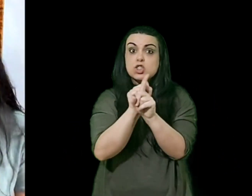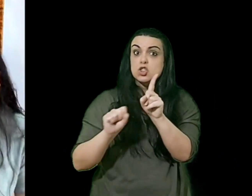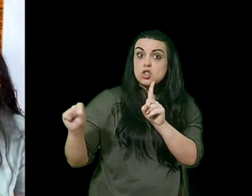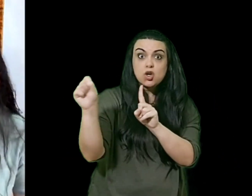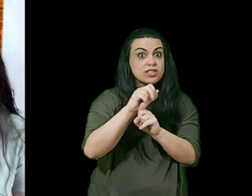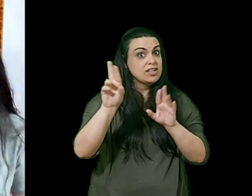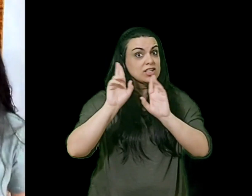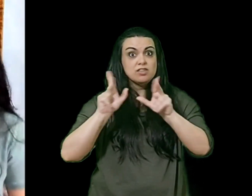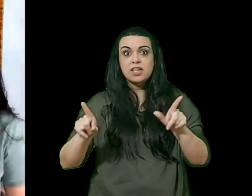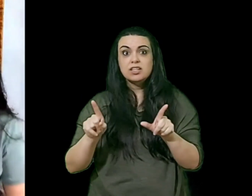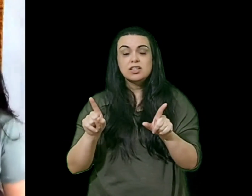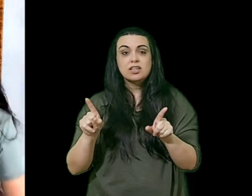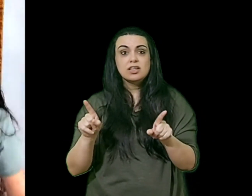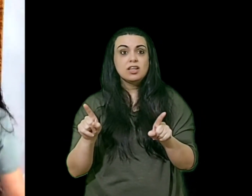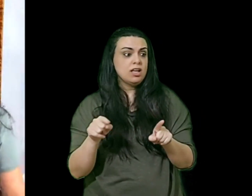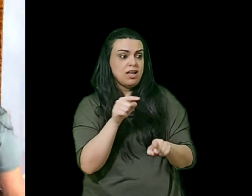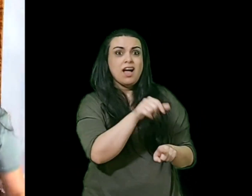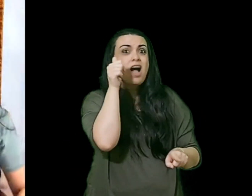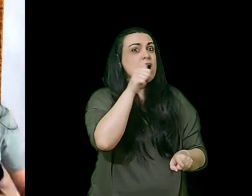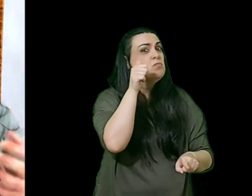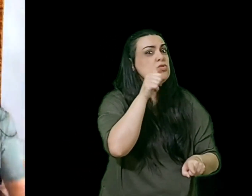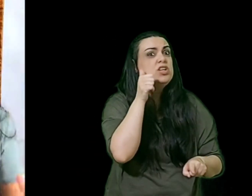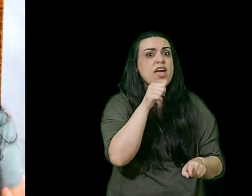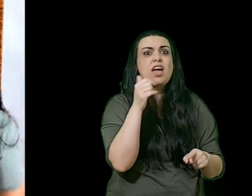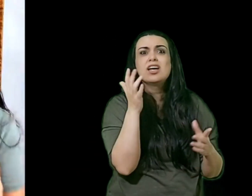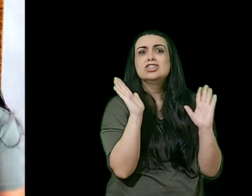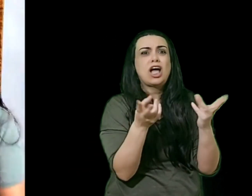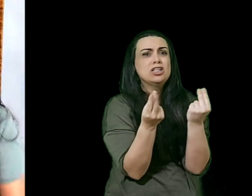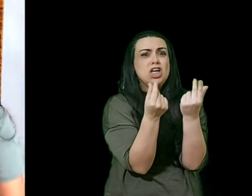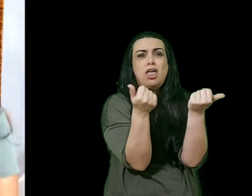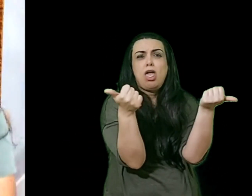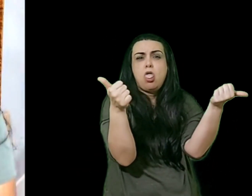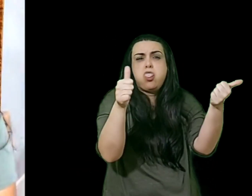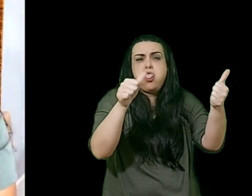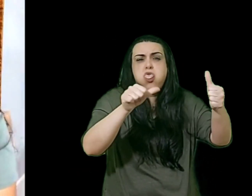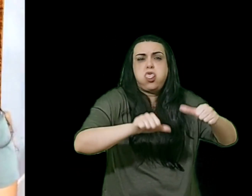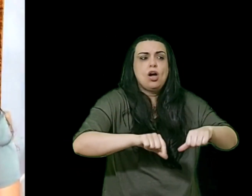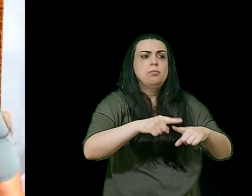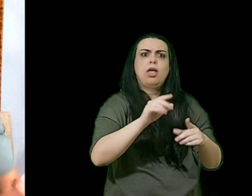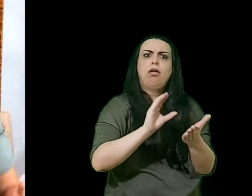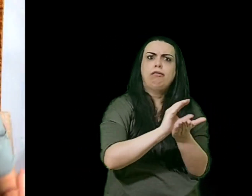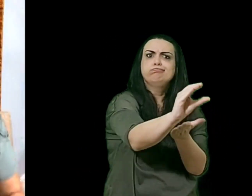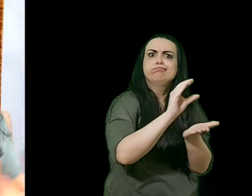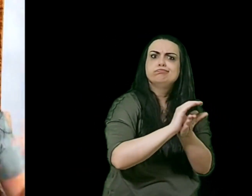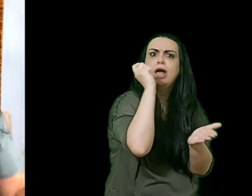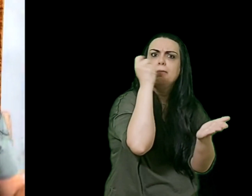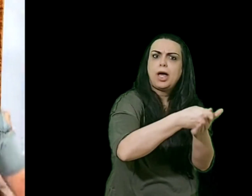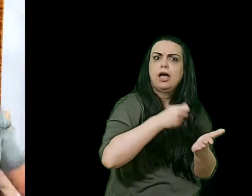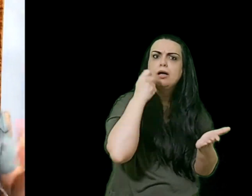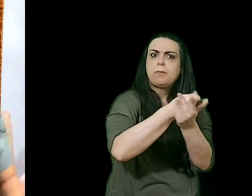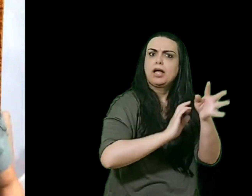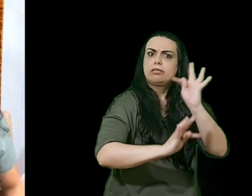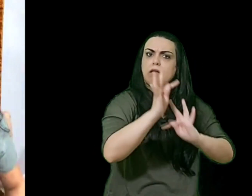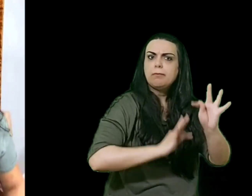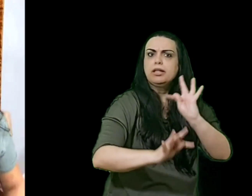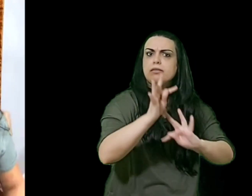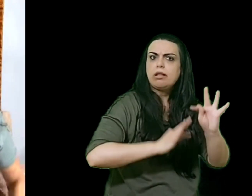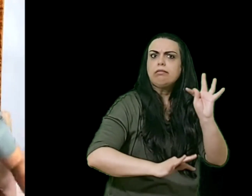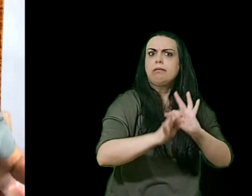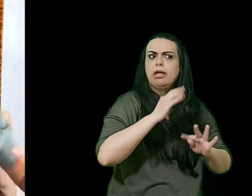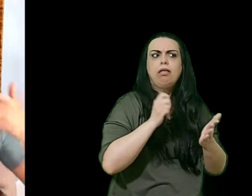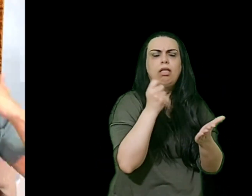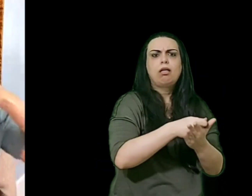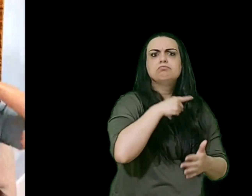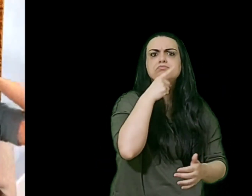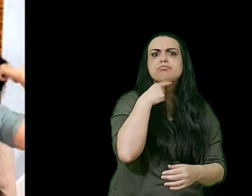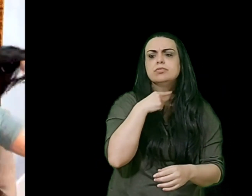se empobrecia. Gente, isso é muito forte. Uma já estava pobre de tanto investir. A outra era uma herdeira antes de crescer.